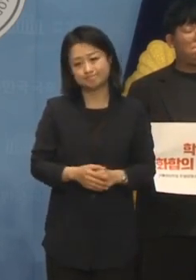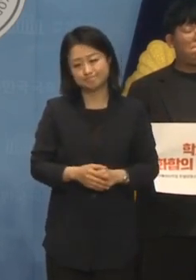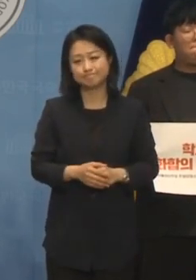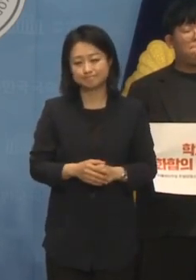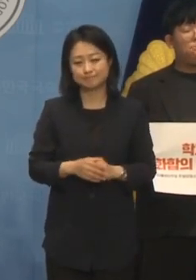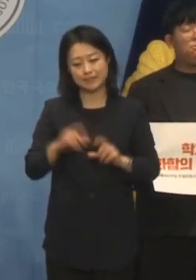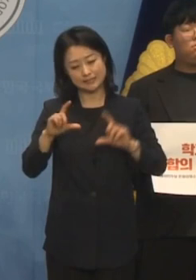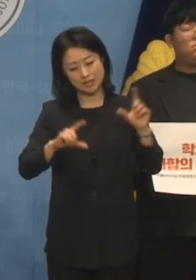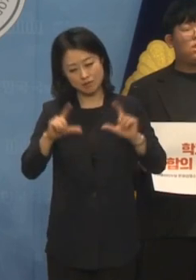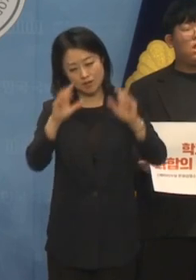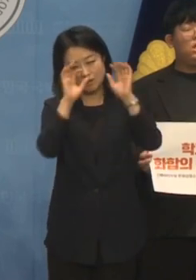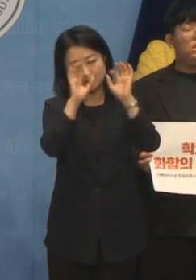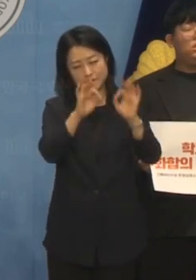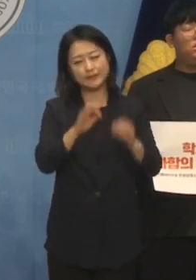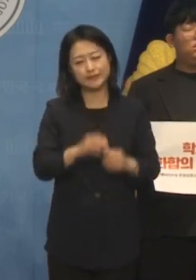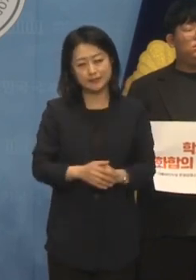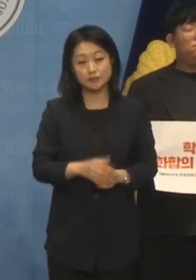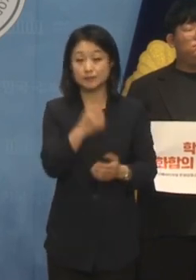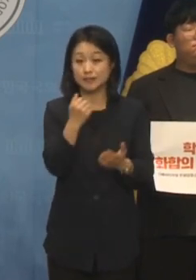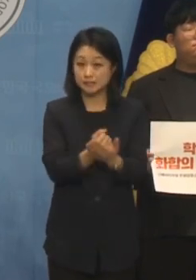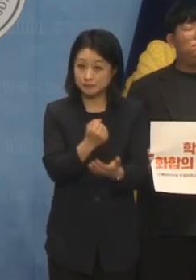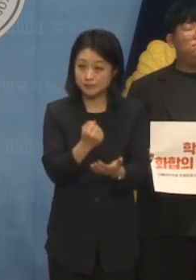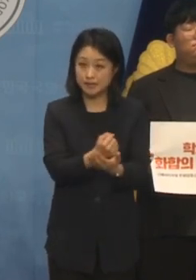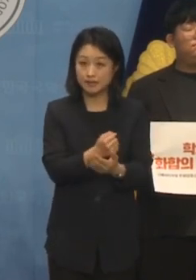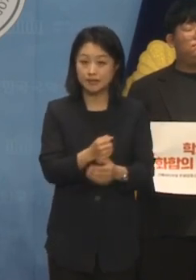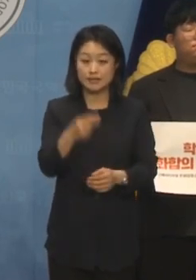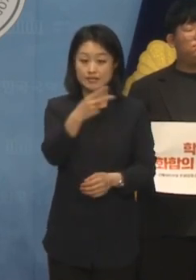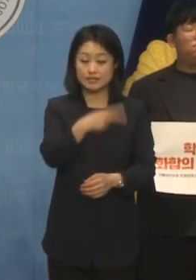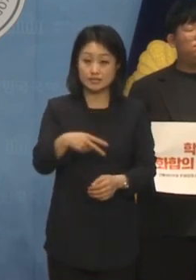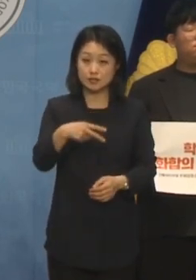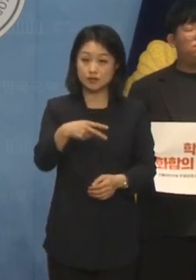많은 괴리가 있었기 때문에 어렵사리